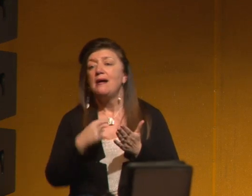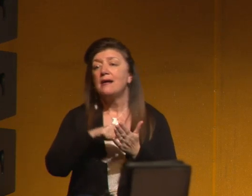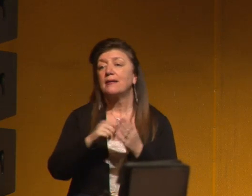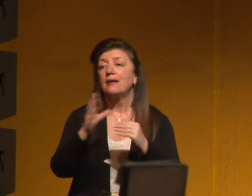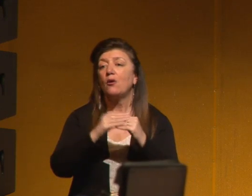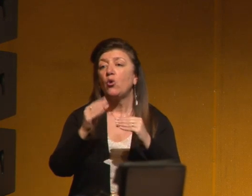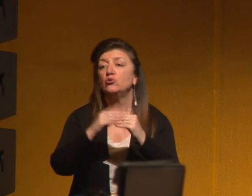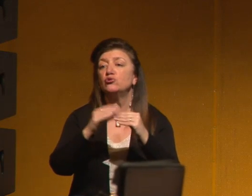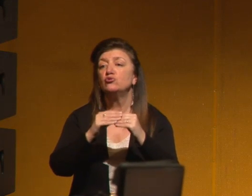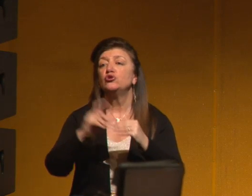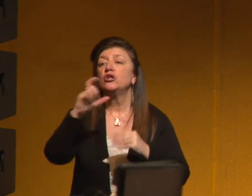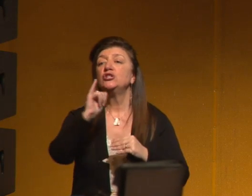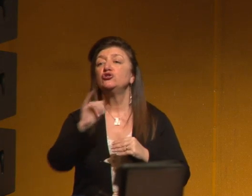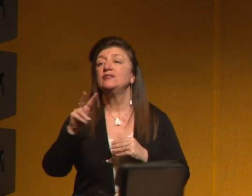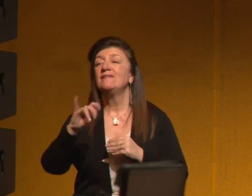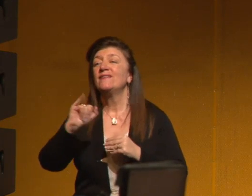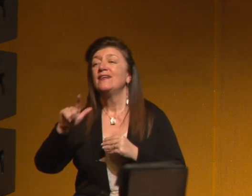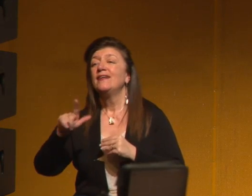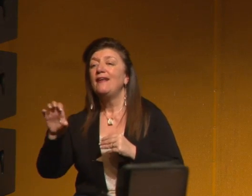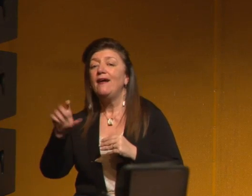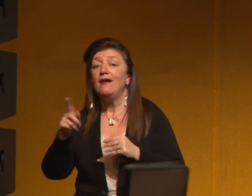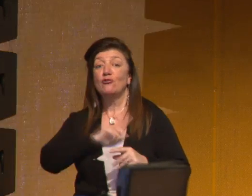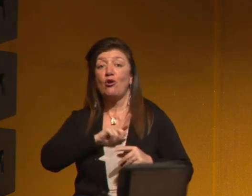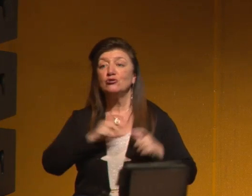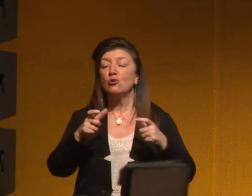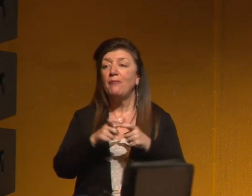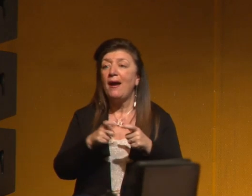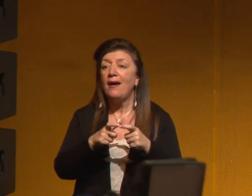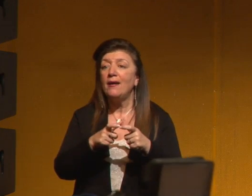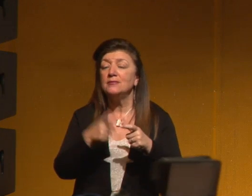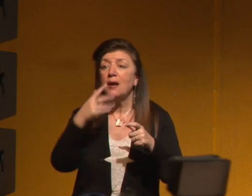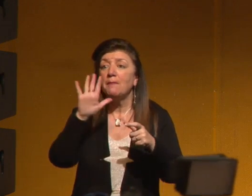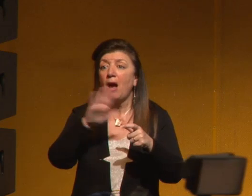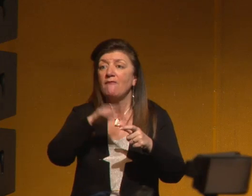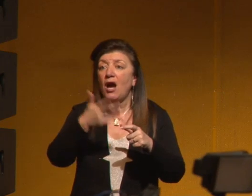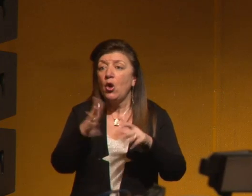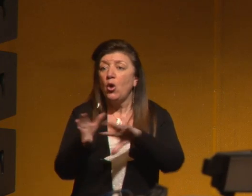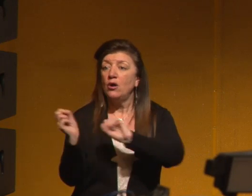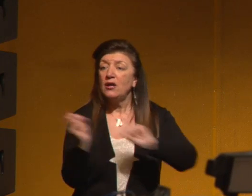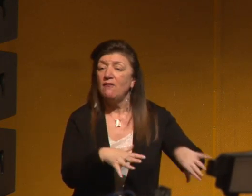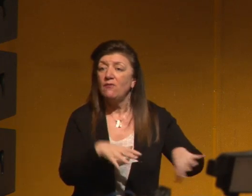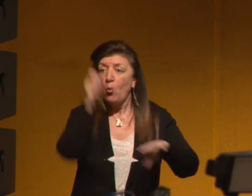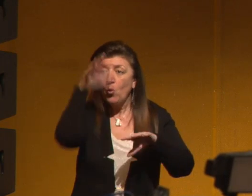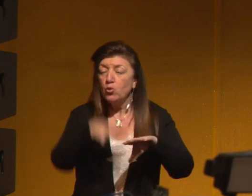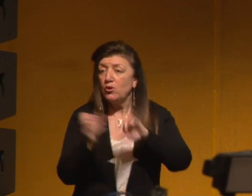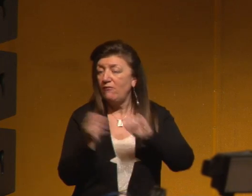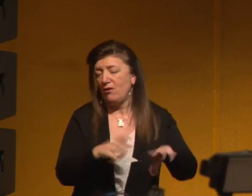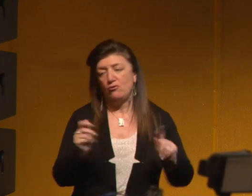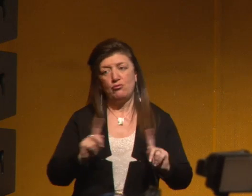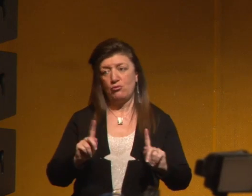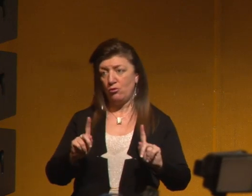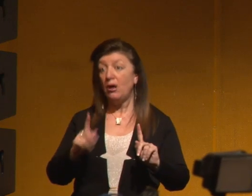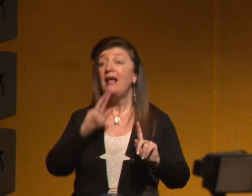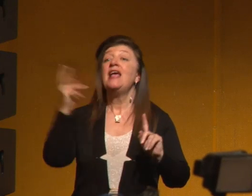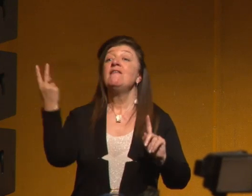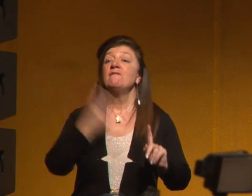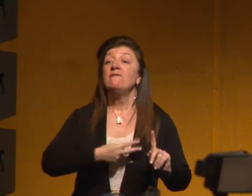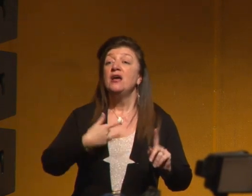paese senza pensare al valore e alla centralità della cultura ecco perché il salone si vuole